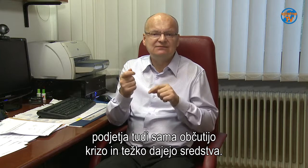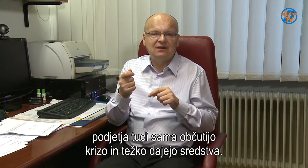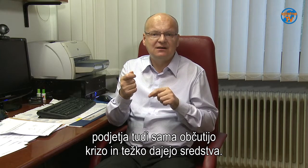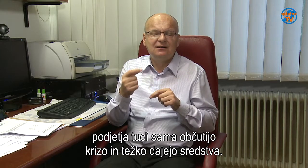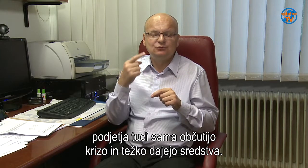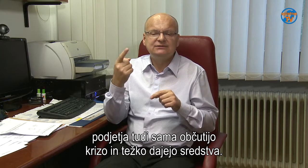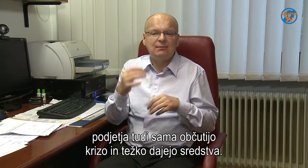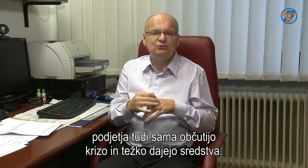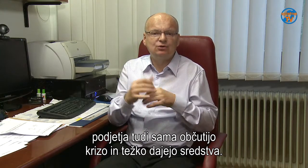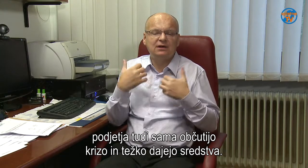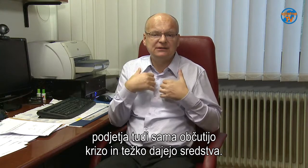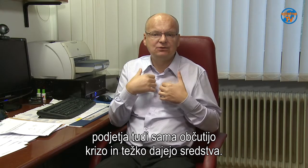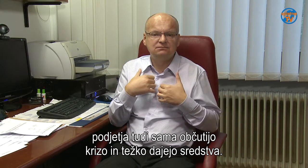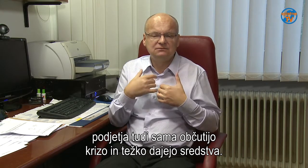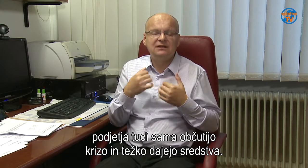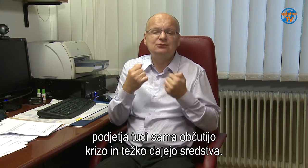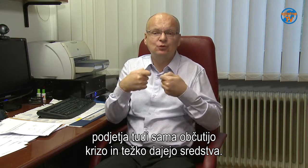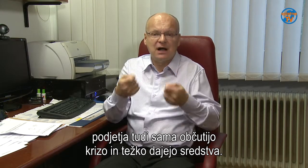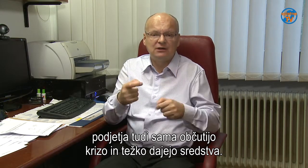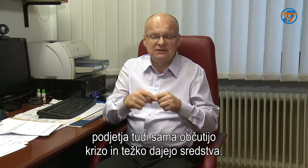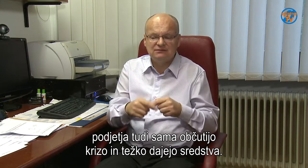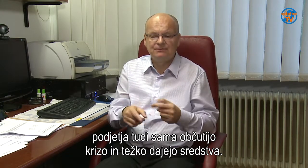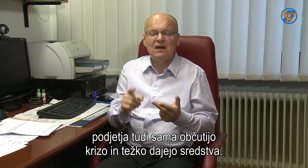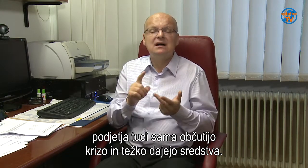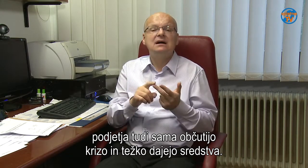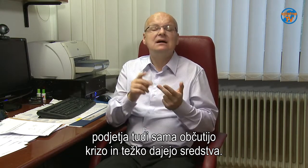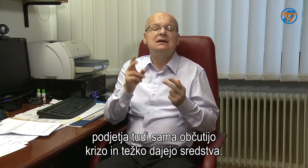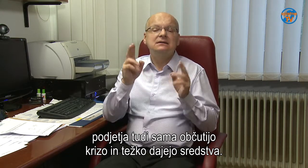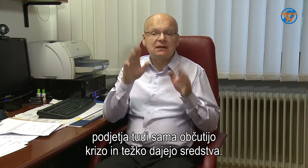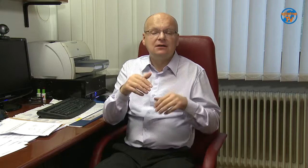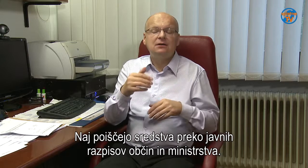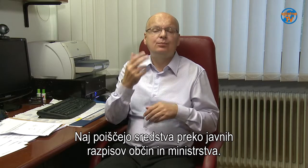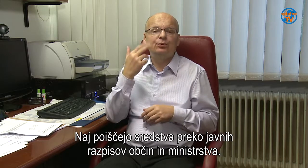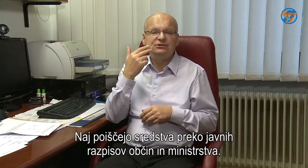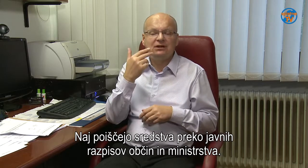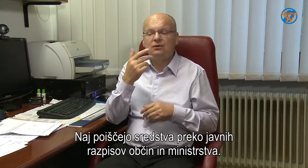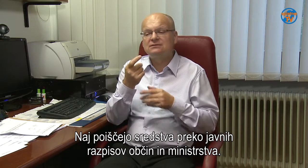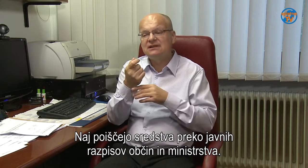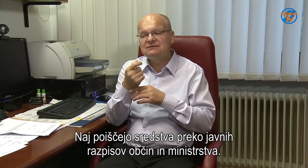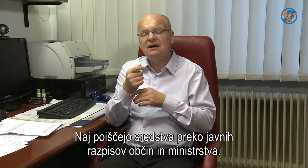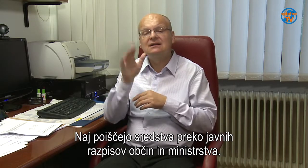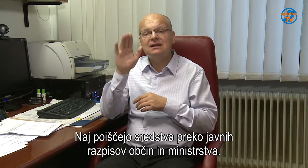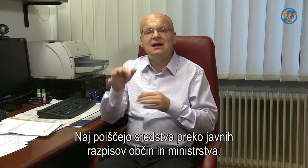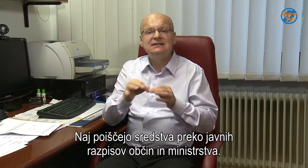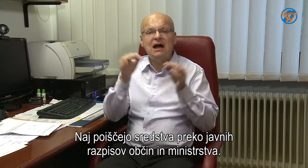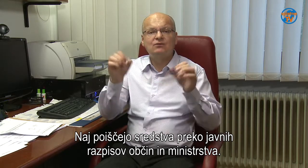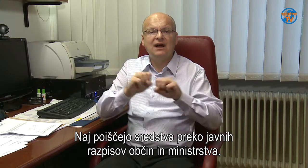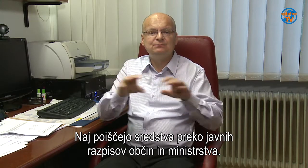sredstva, sami tudi okresu in tako dalje sredstva. Naj poišajo sredstva na javne